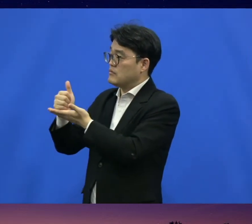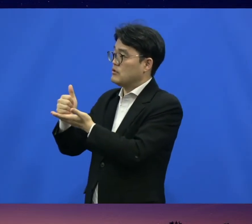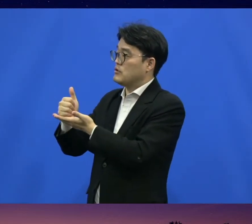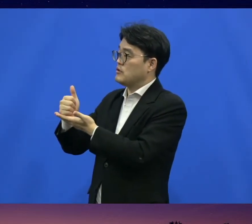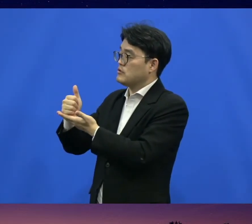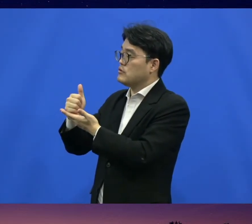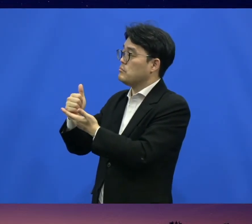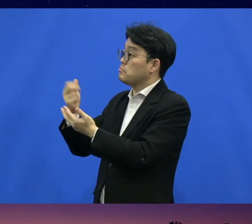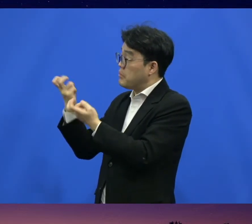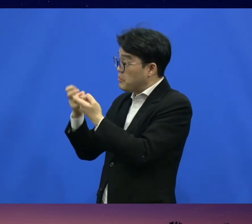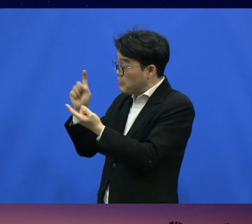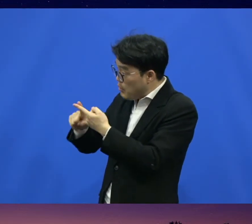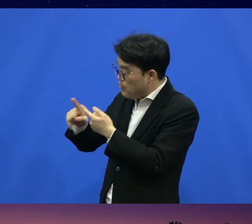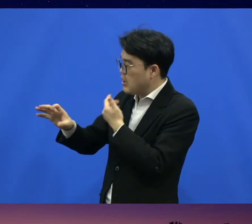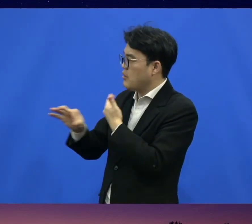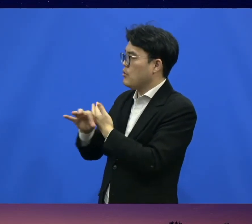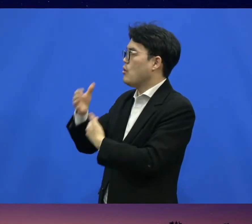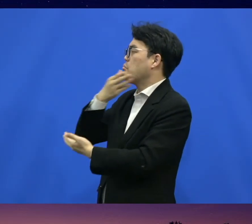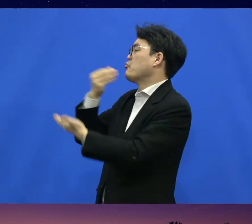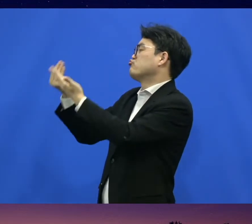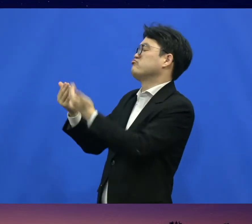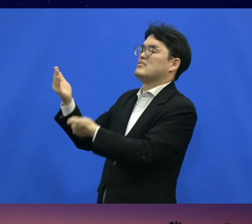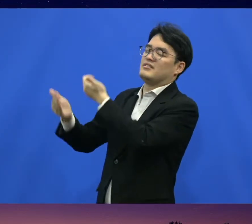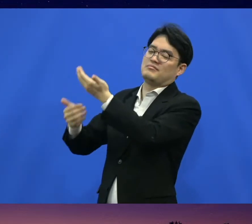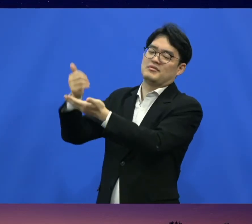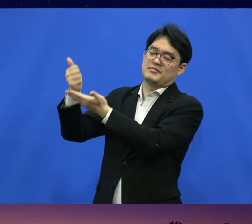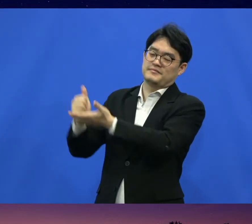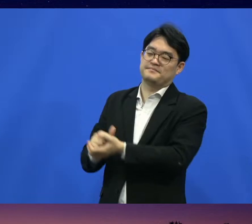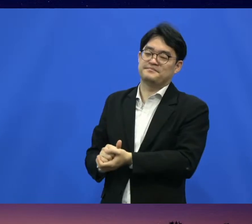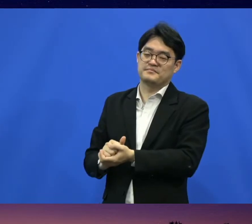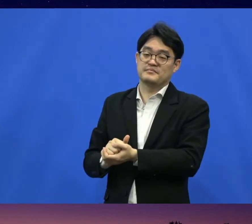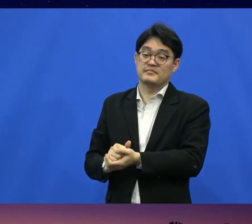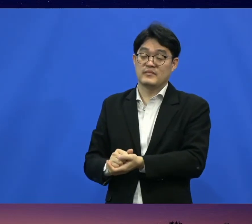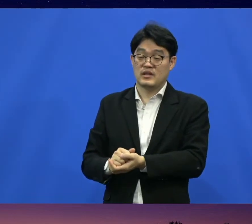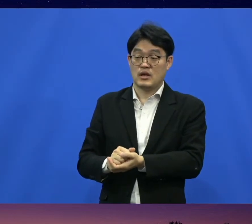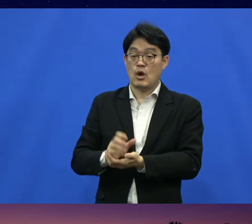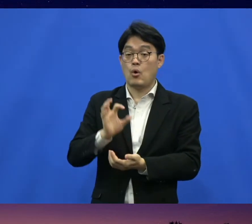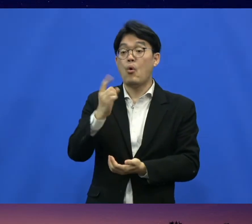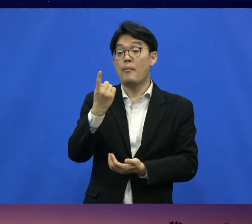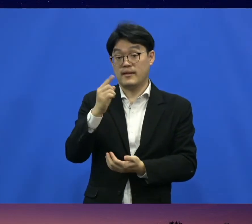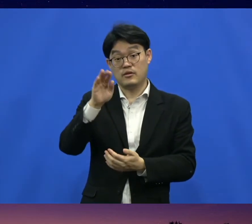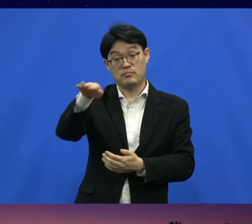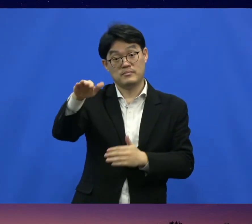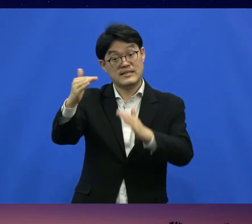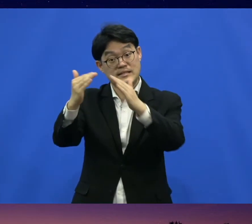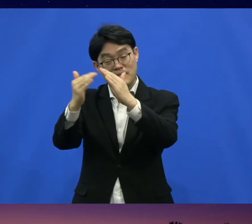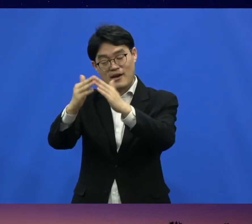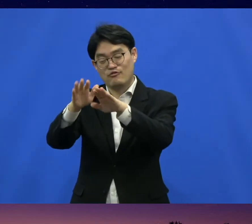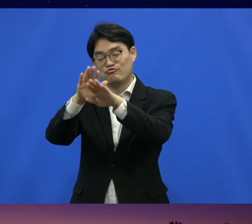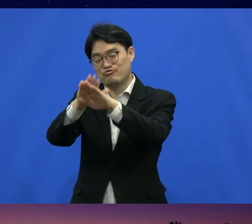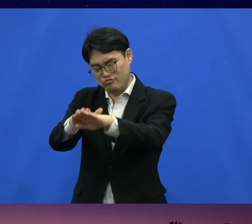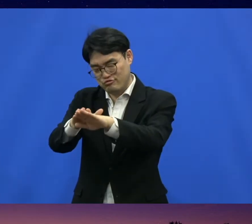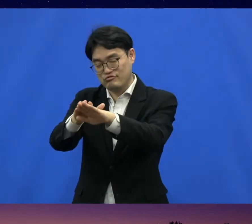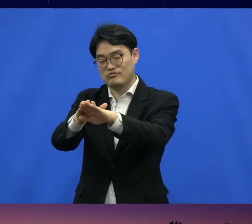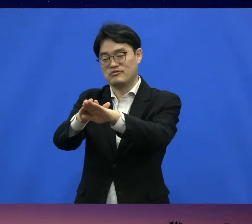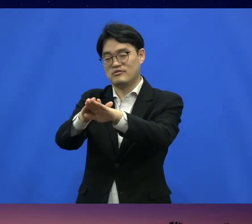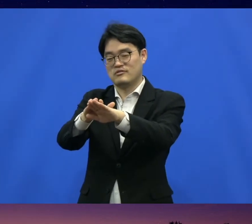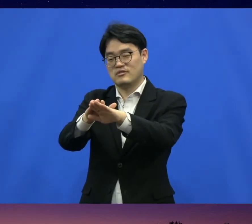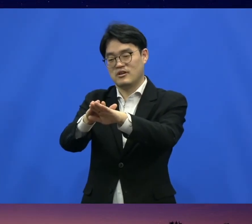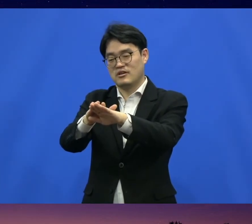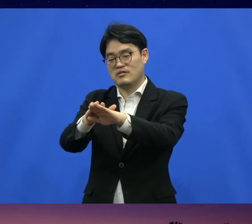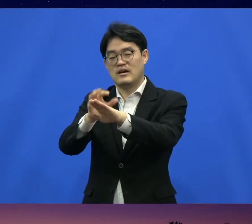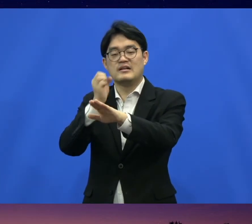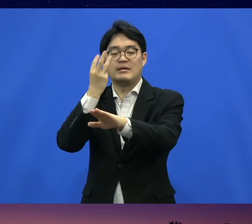오벳에돔은 법궤를 소중하게 다루었습니다. 자신의 집을 비워 기꺼이 법궤를 보관했습니다. 모두가 끓이는 일을 그는